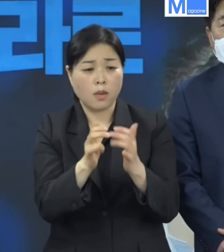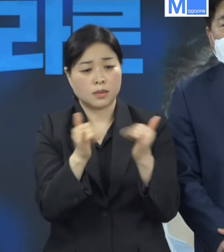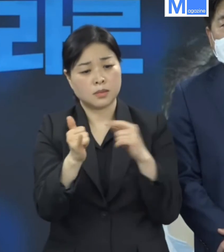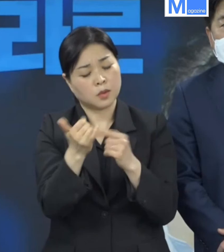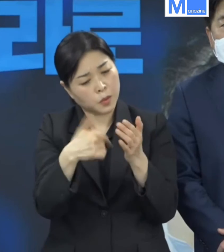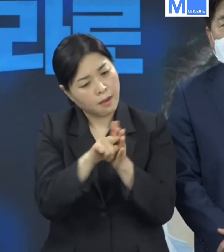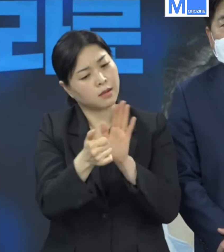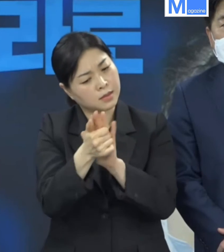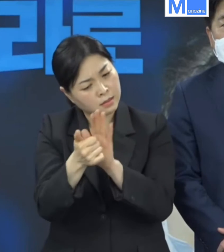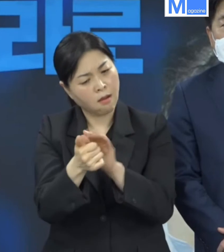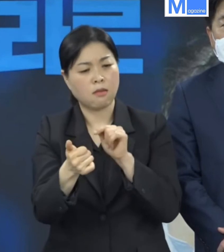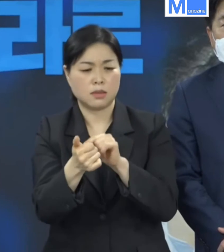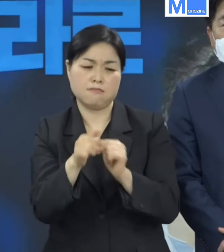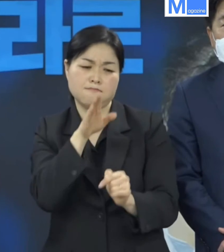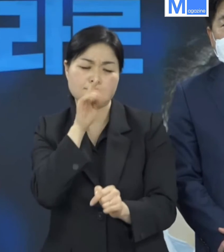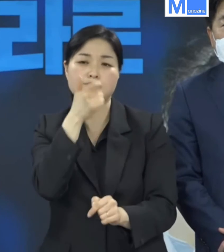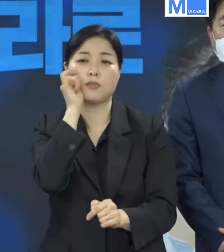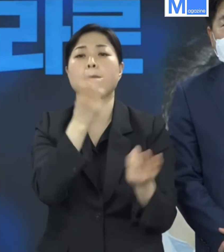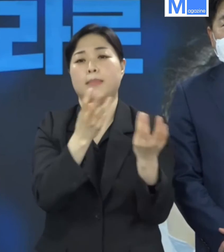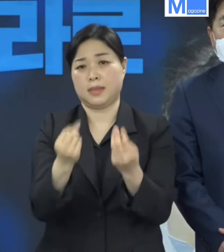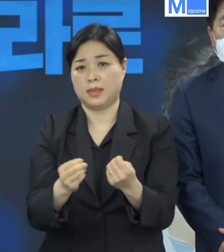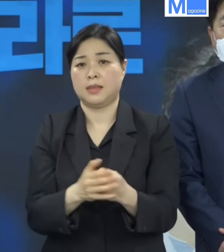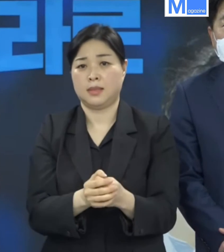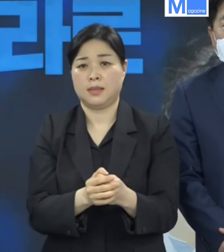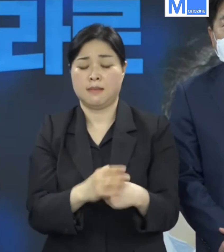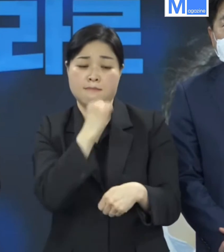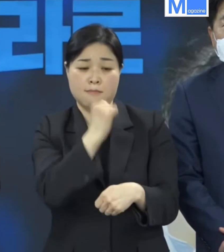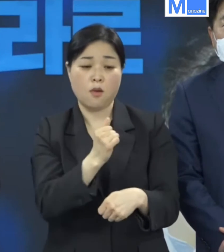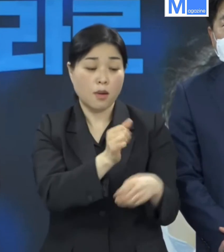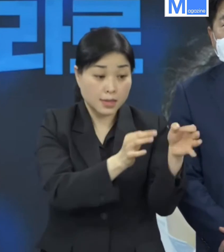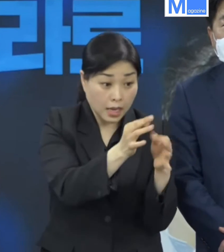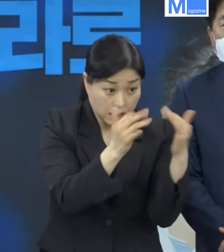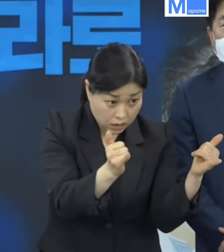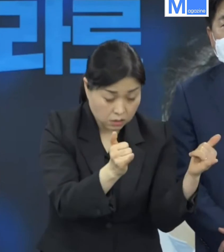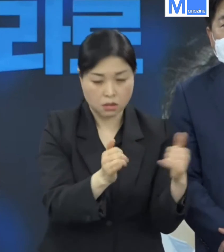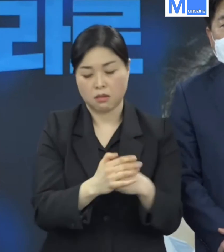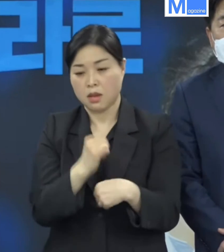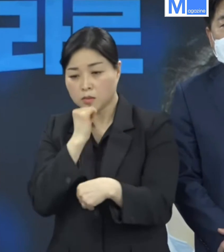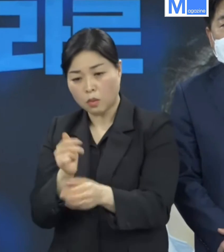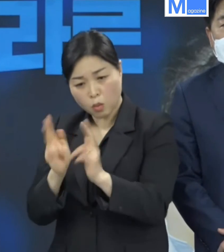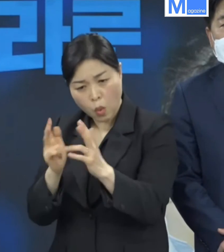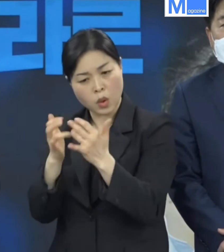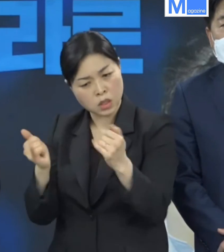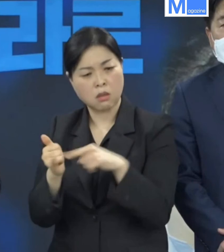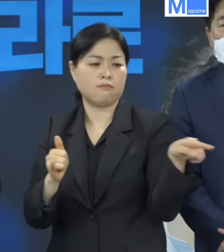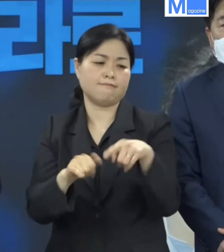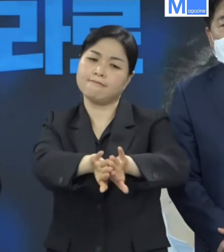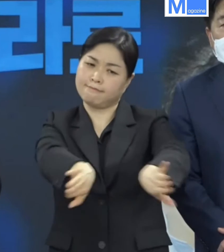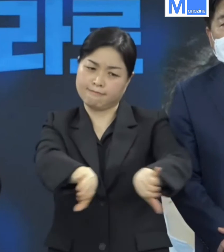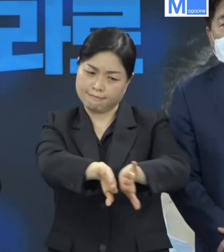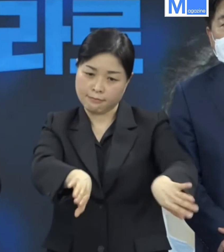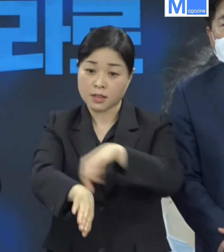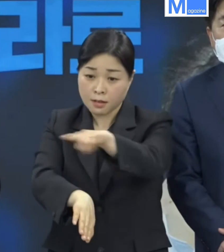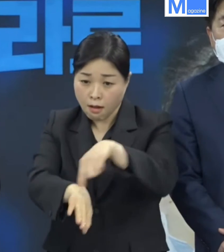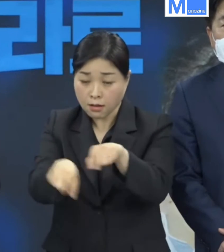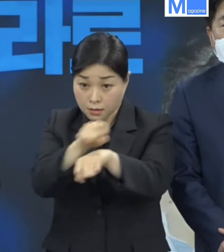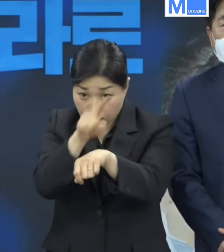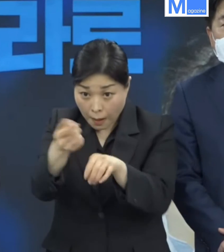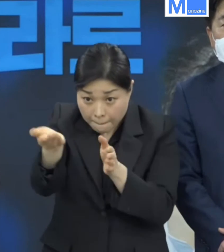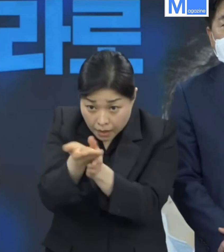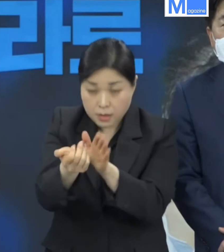뒷전이었습니다. 소상인과 소공인이 다른 것처럼 소상인 정책과 소공인 정책도 달라야